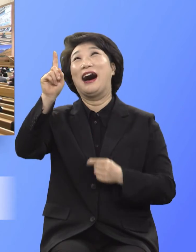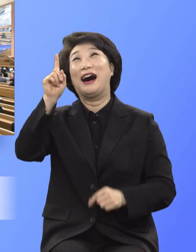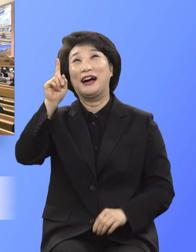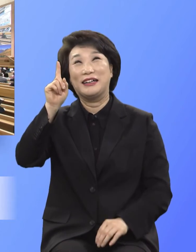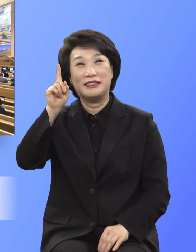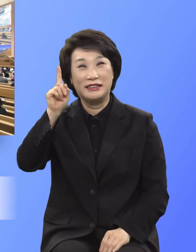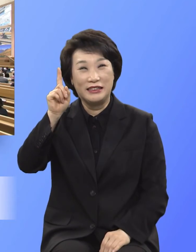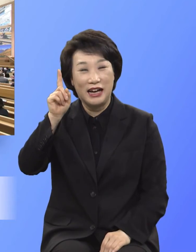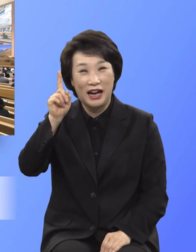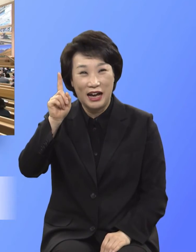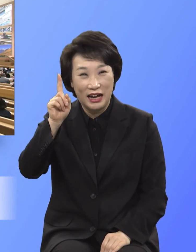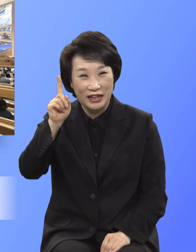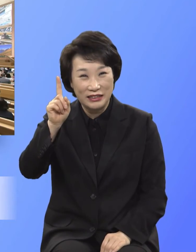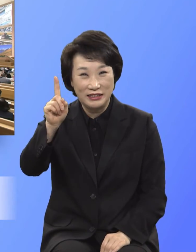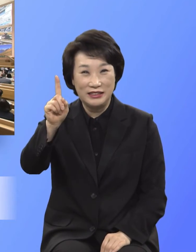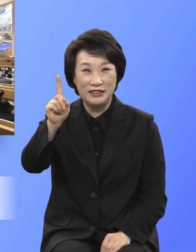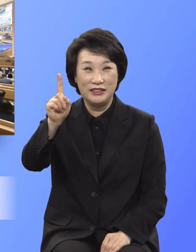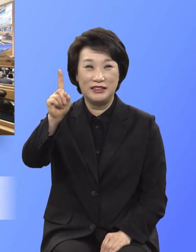원하는 한